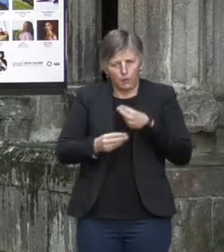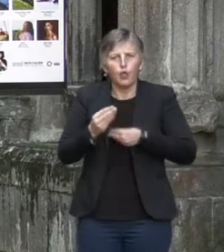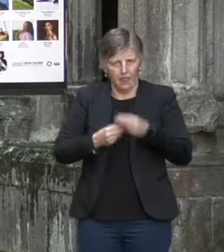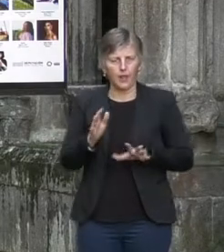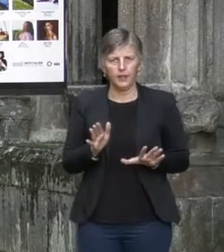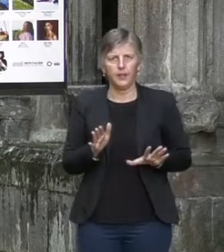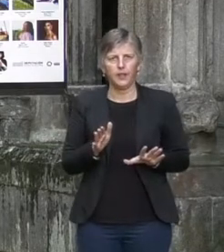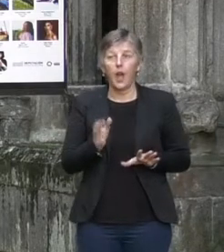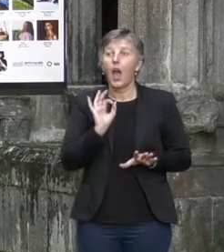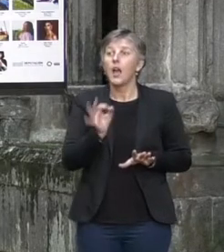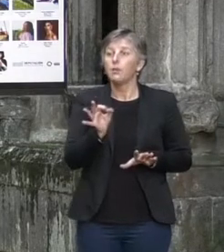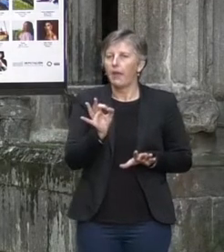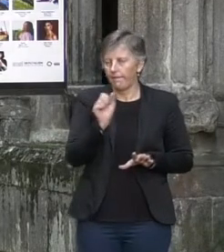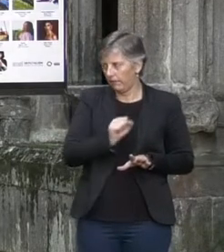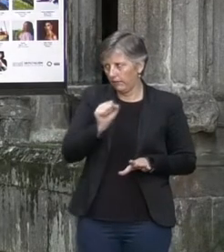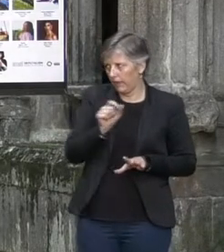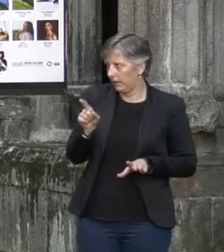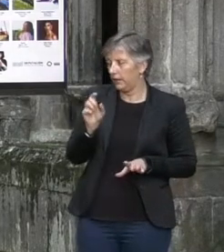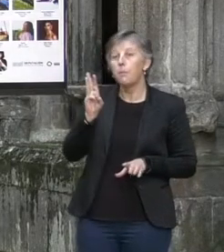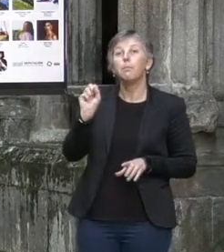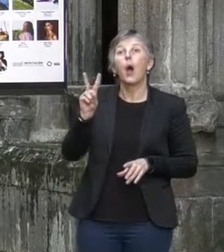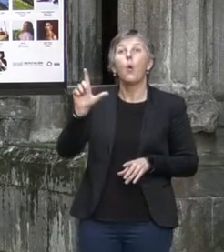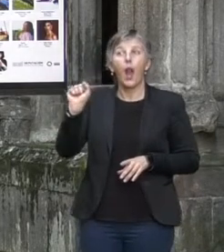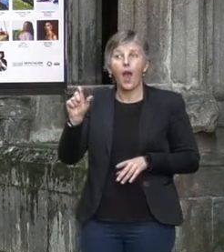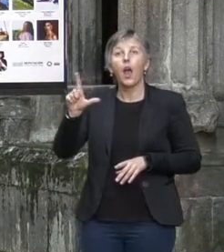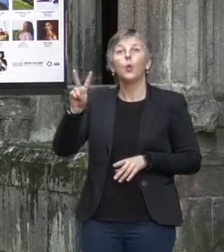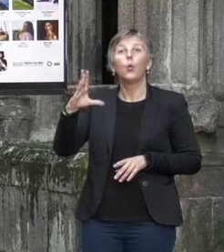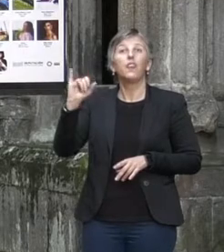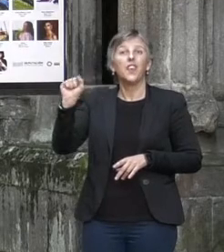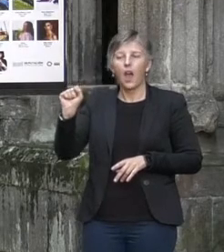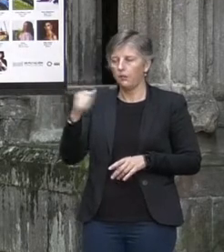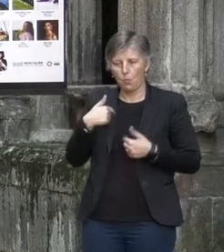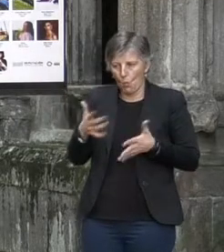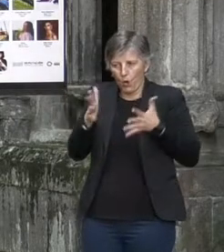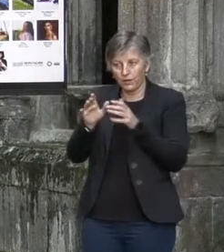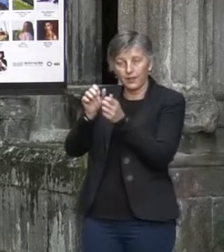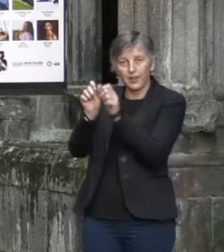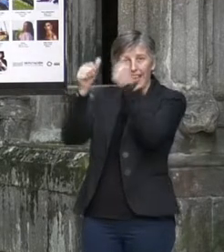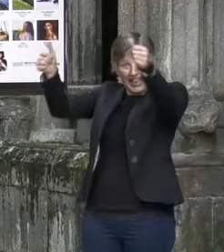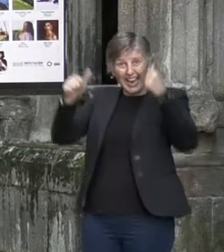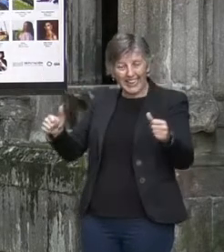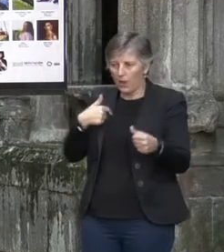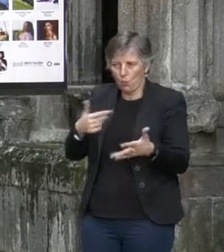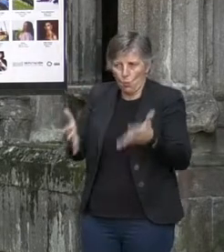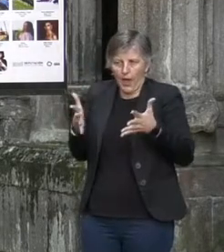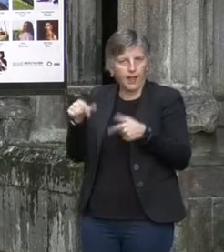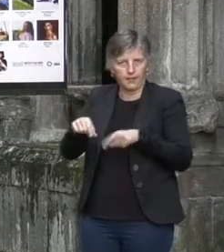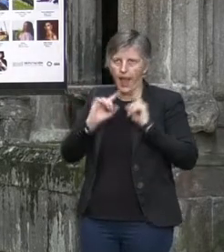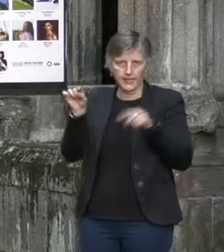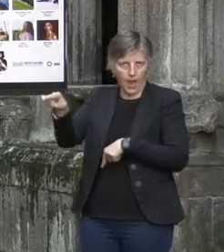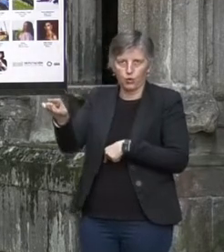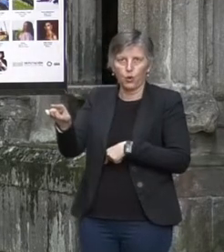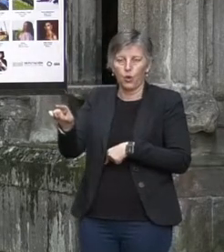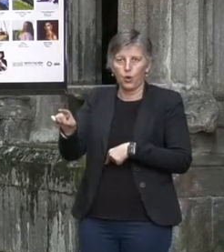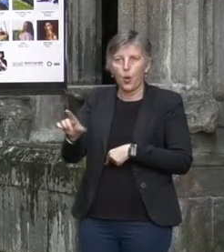certo, quedou maravillosa Paula e Lucía. Encántame o cartel deste ano